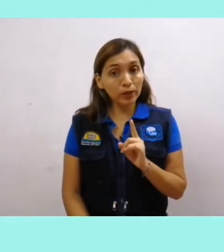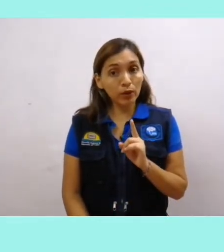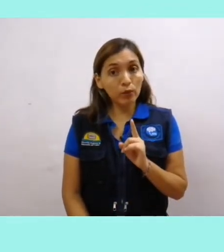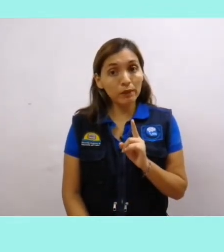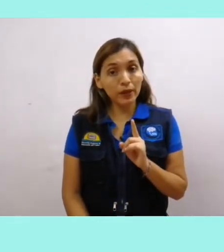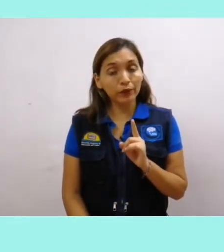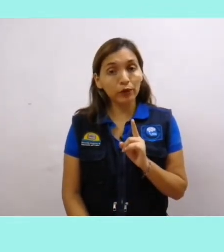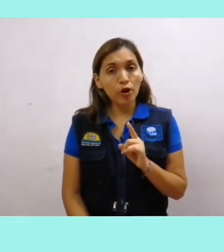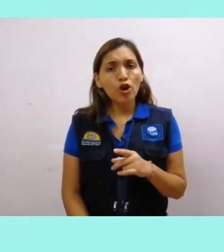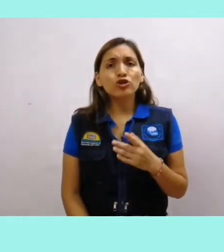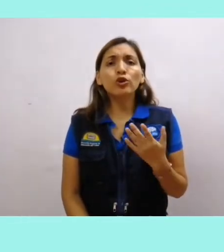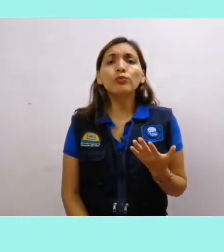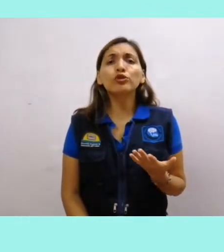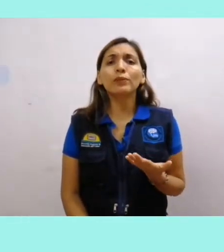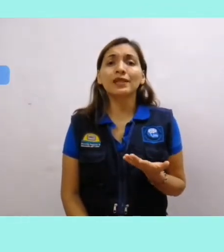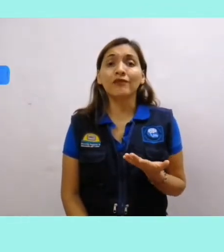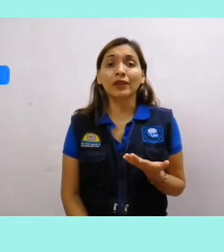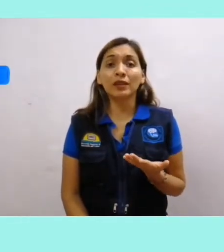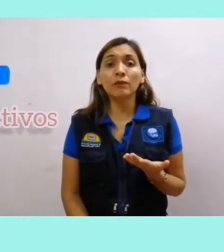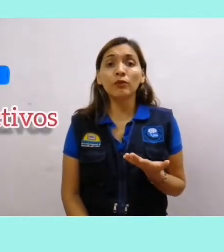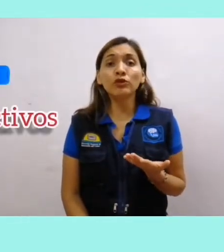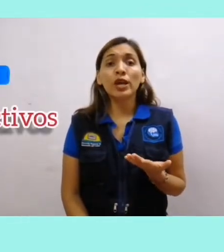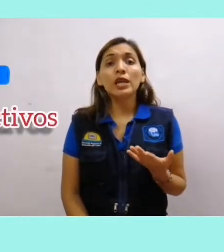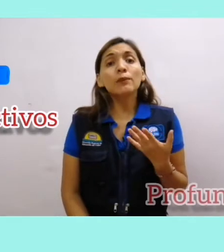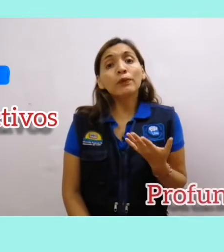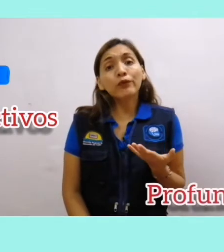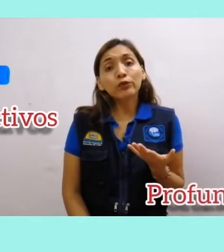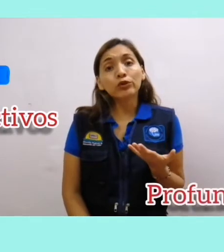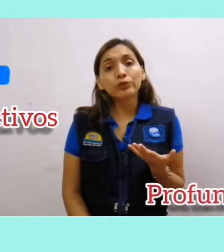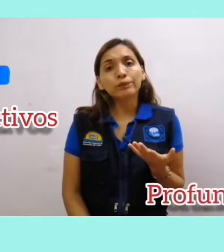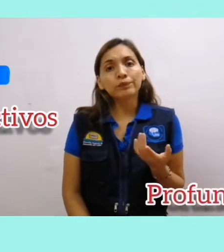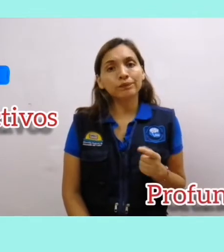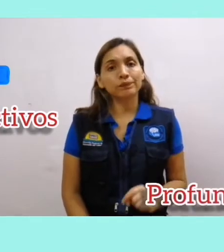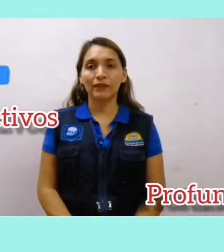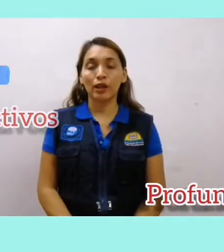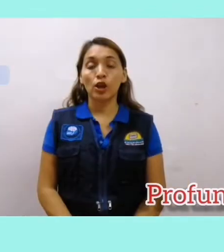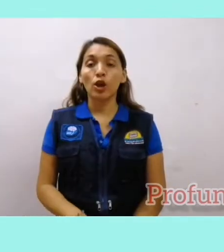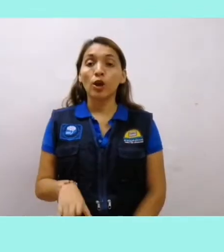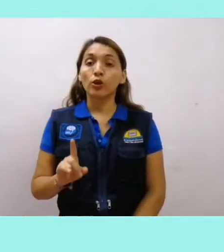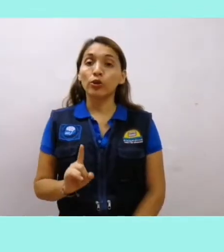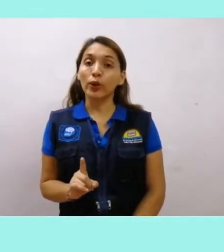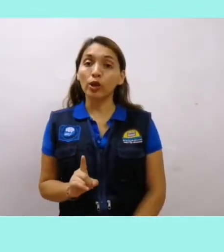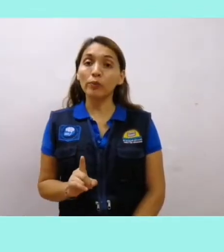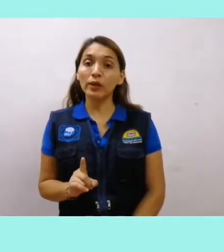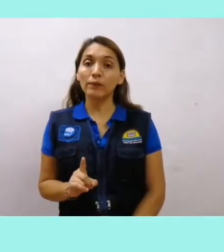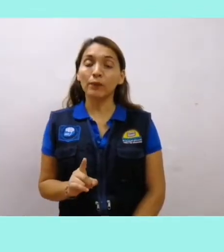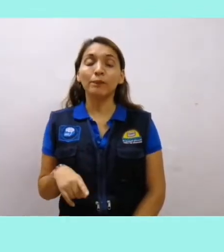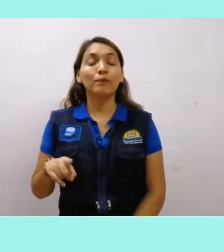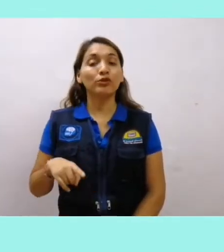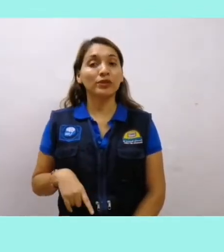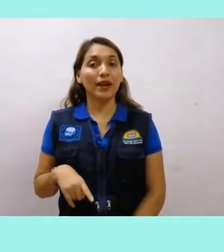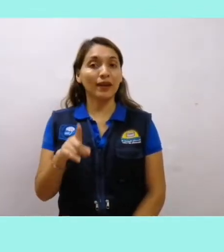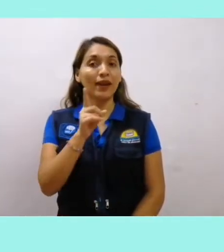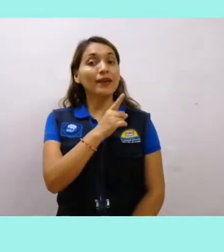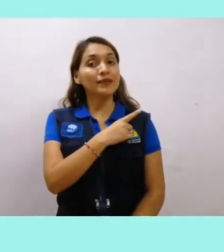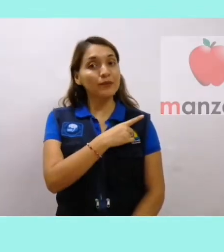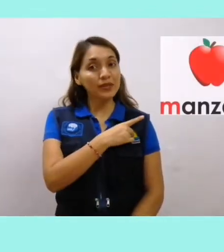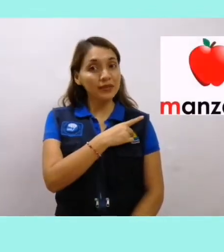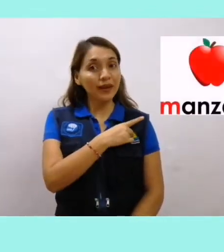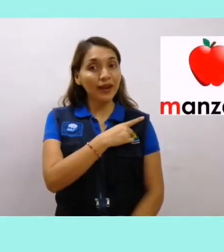descubrimiento Son mucho más efectivos Y profundos No es lo mismo Mostrar esta manzana